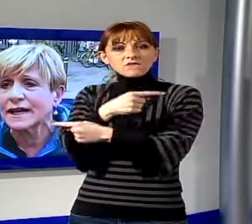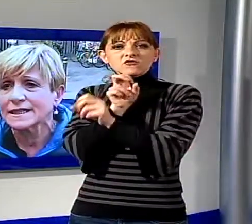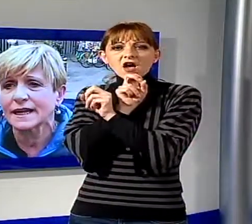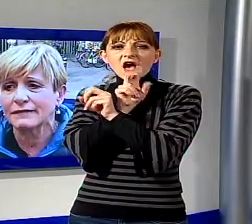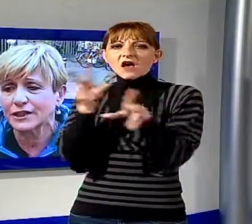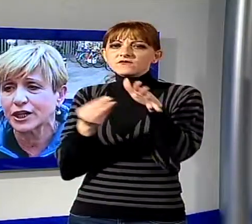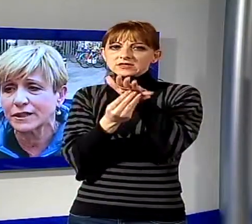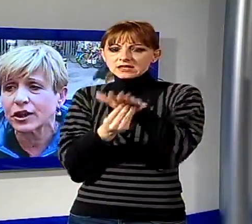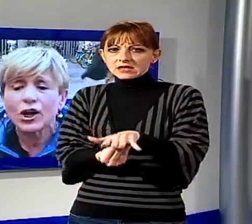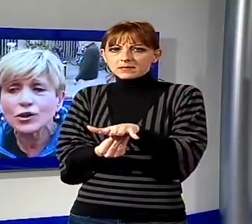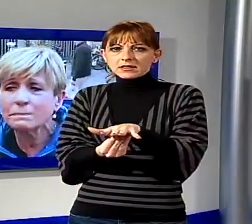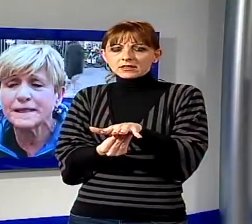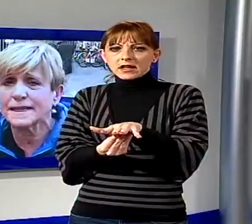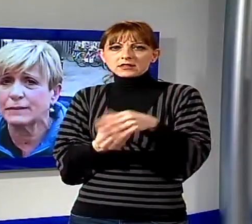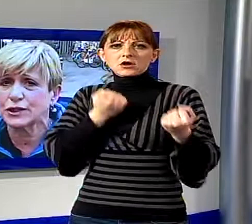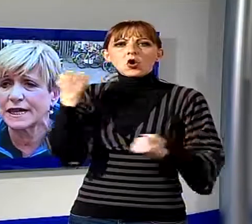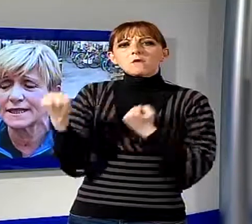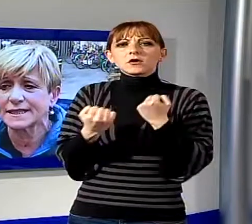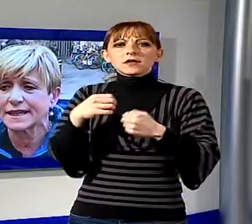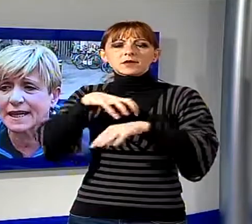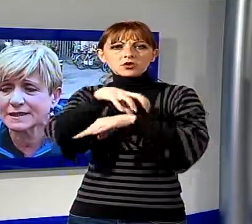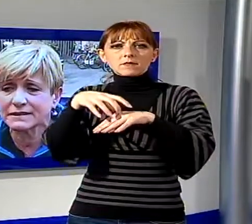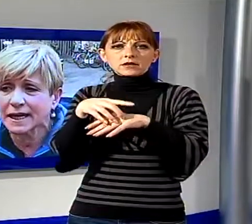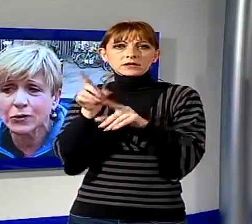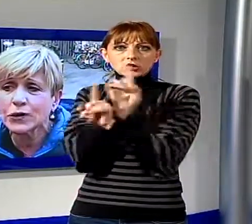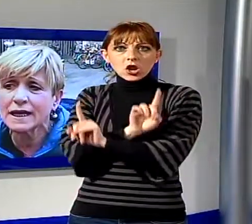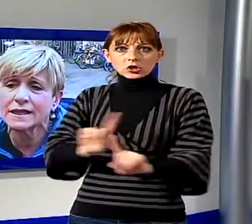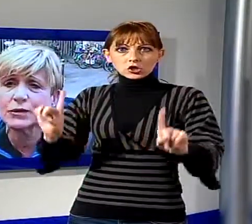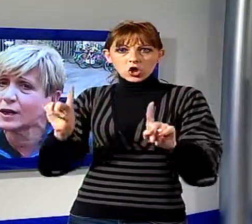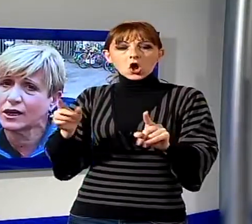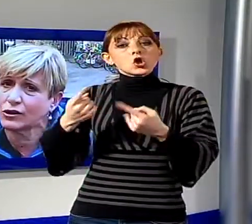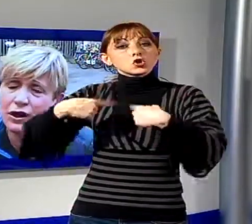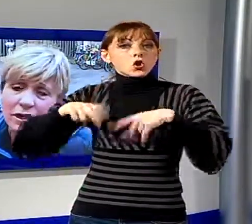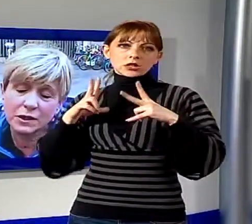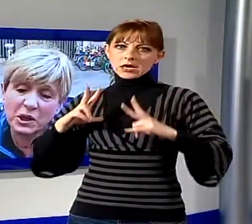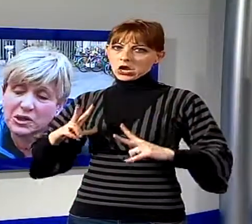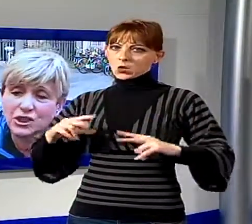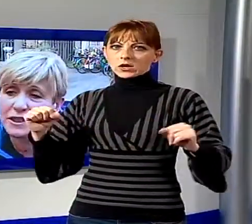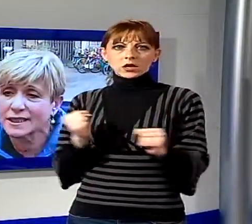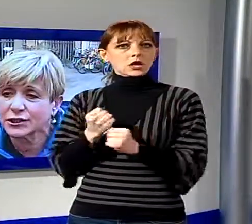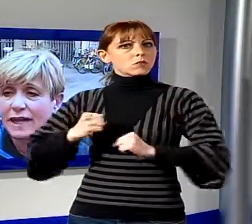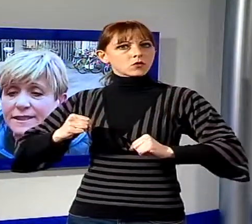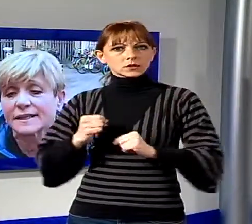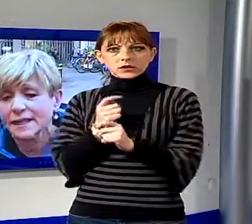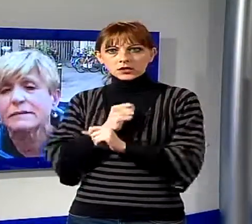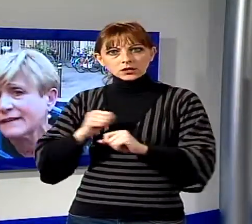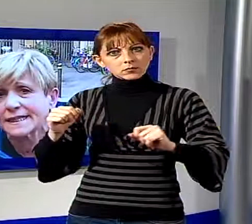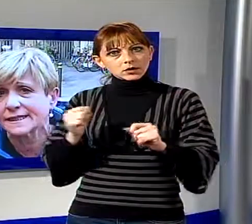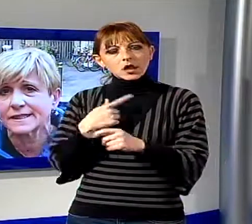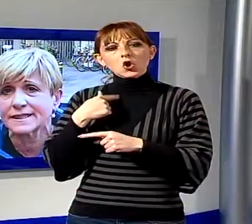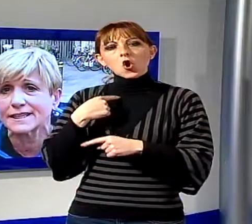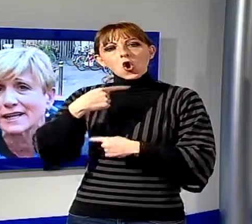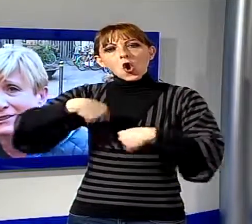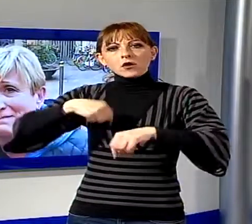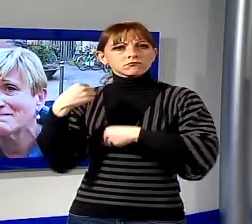l'amministrazione sta facendo. Non pensiamo di essere tranquilli di quello che ci ha detto, anzi andremo